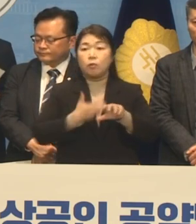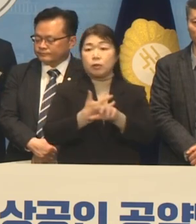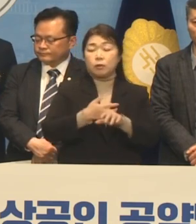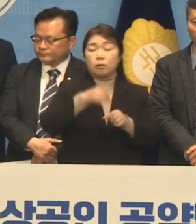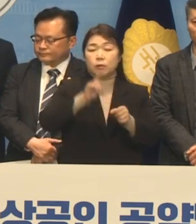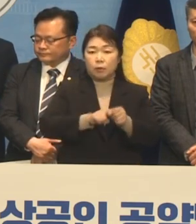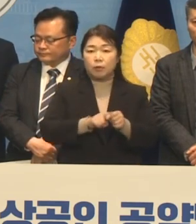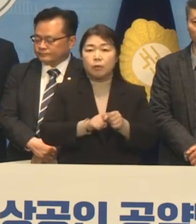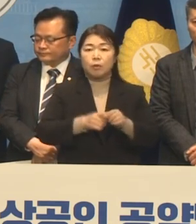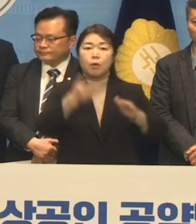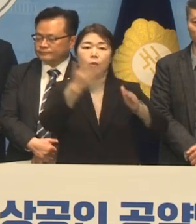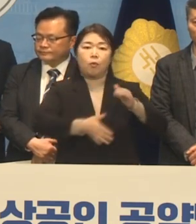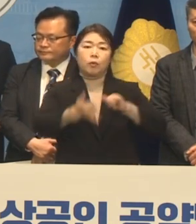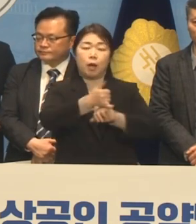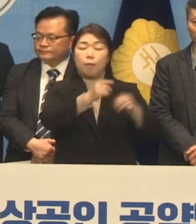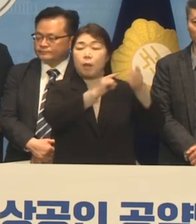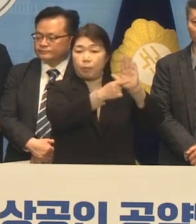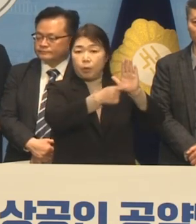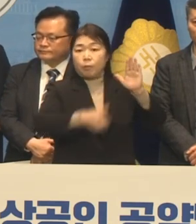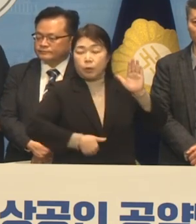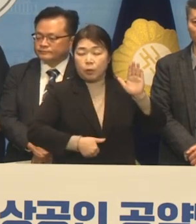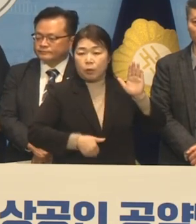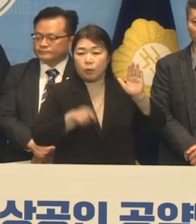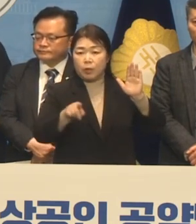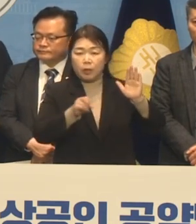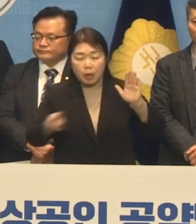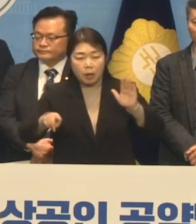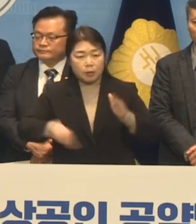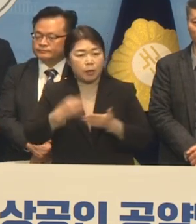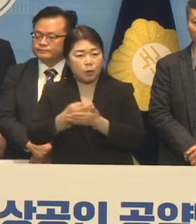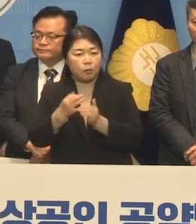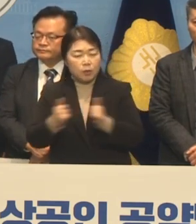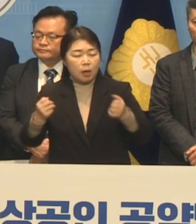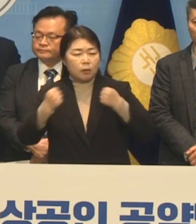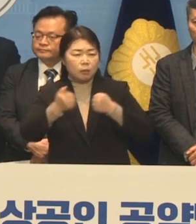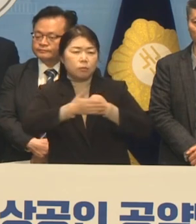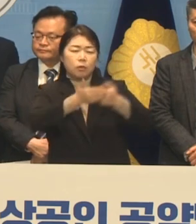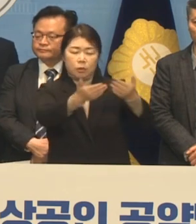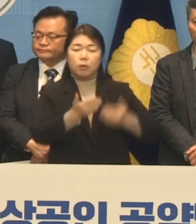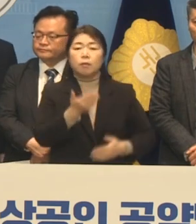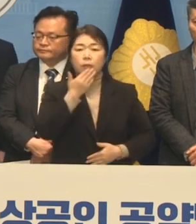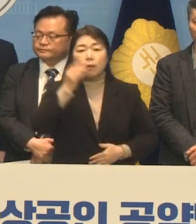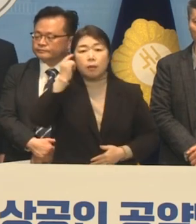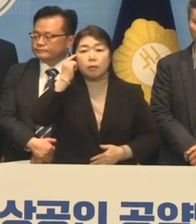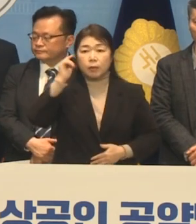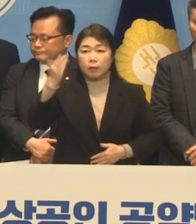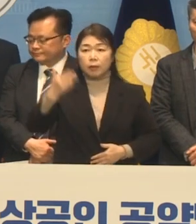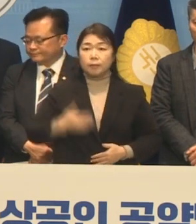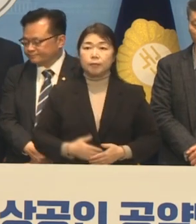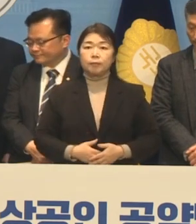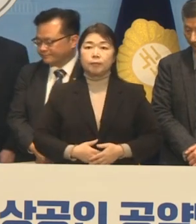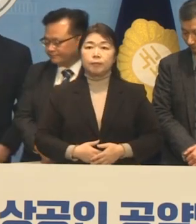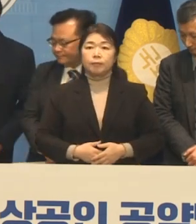공약이 발표되어야만 자영업자들에게 힘이 되리라고 생각합니다.